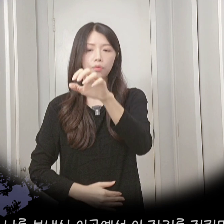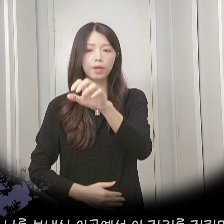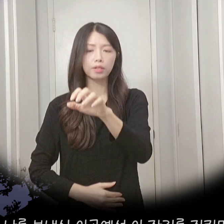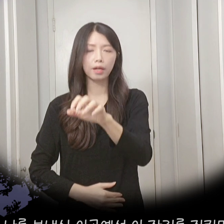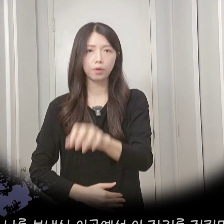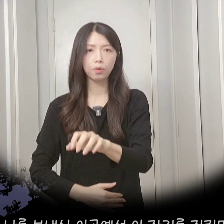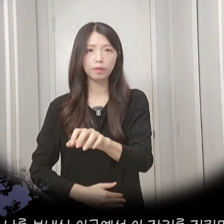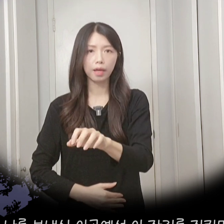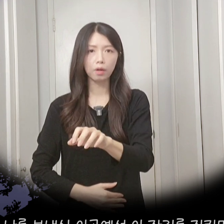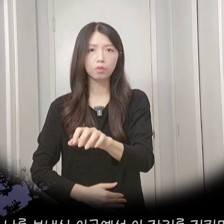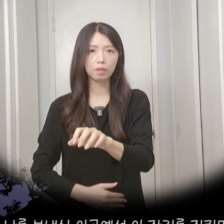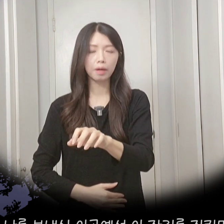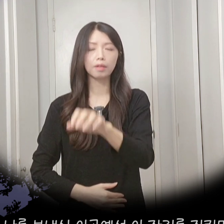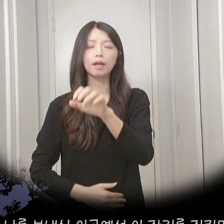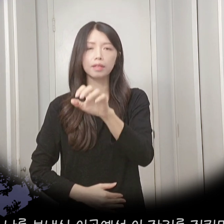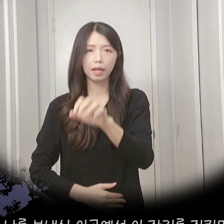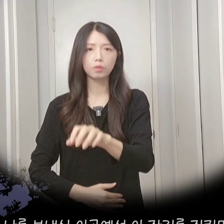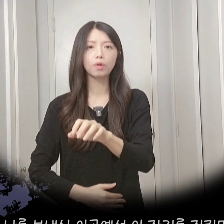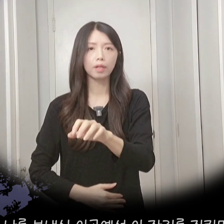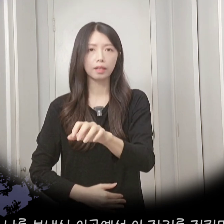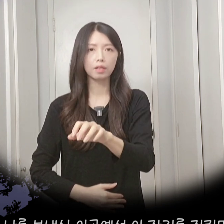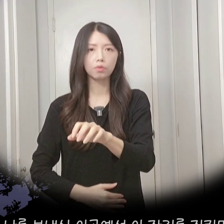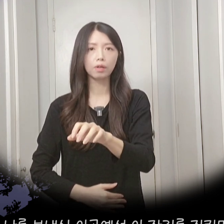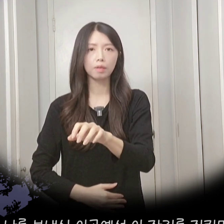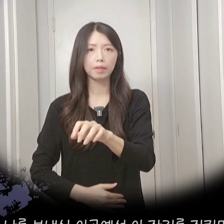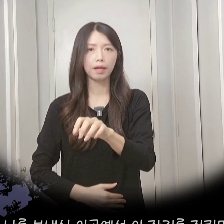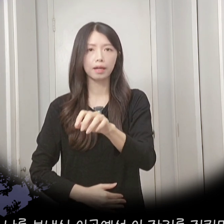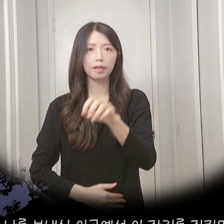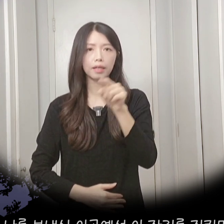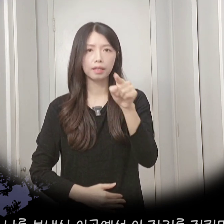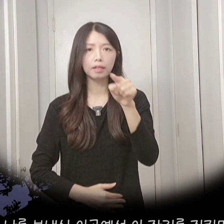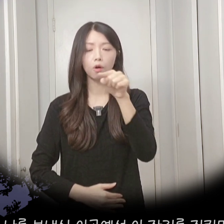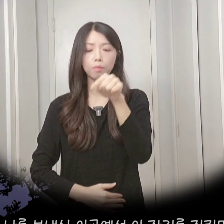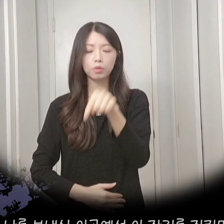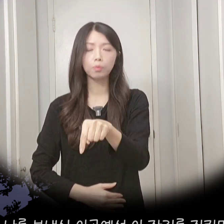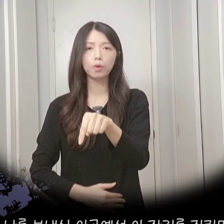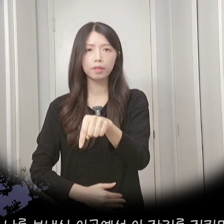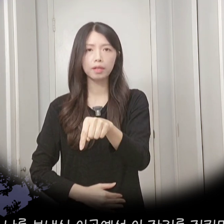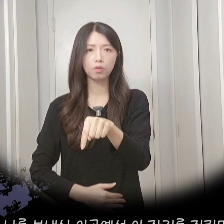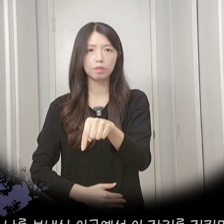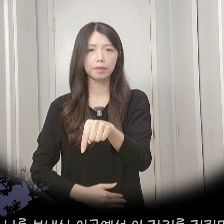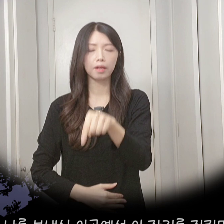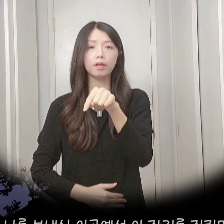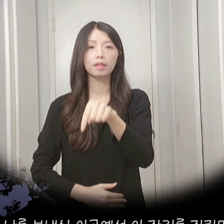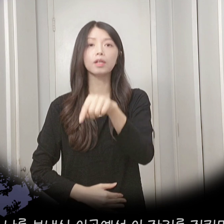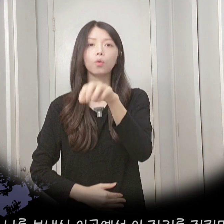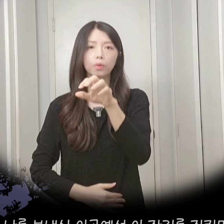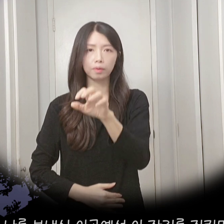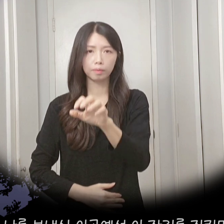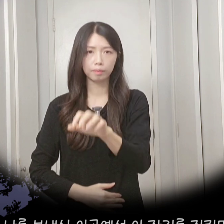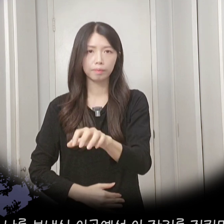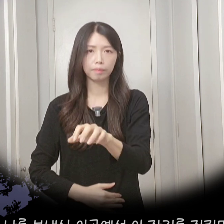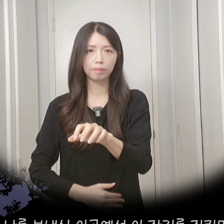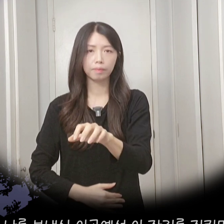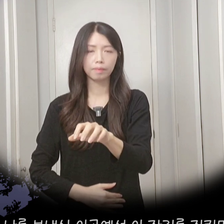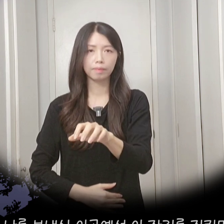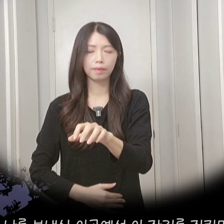주시고 위에서 아래로 내려주시면 장소를 나타내는 수어가 됩니다. 이는 검지로 포인팅 해주시면 돼요. 이곳.